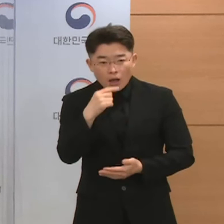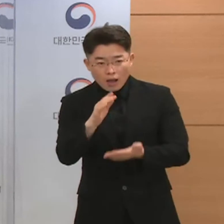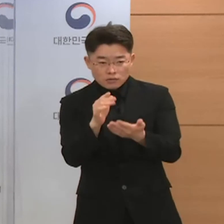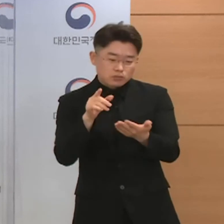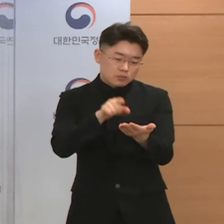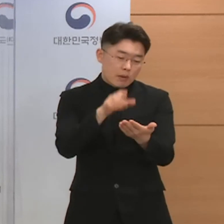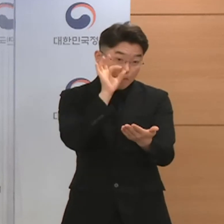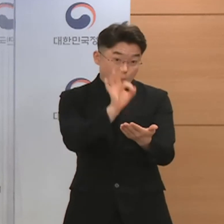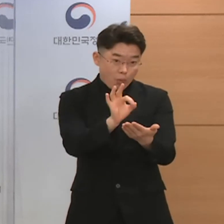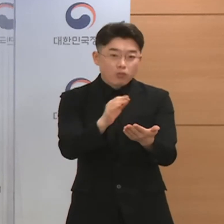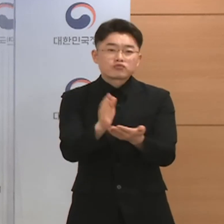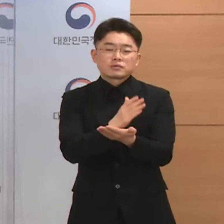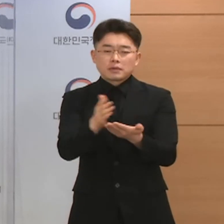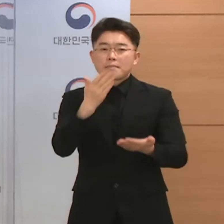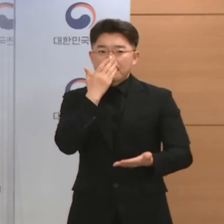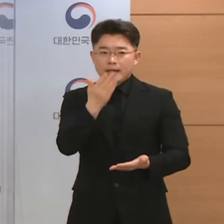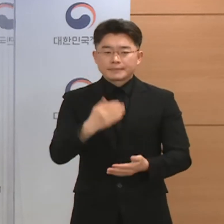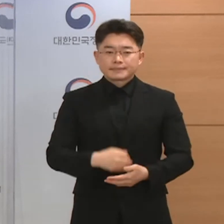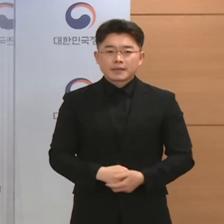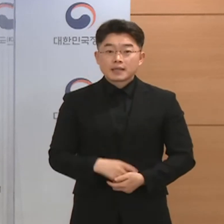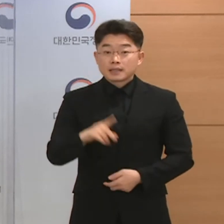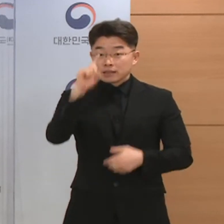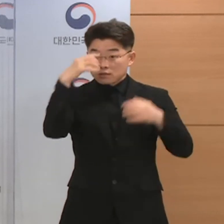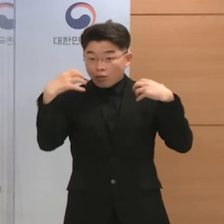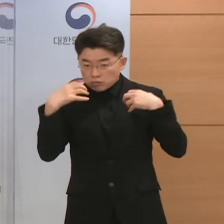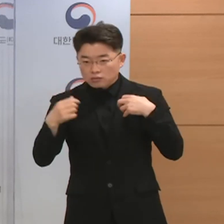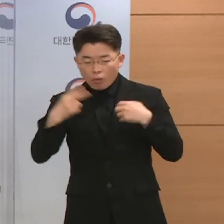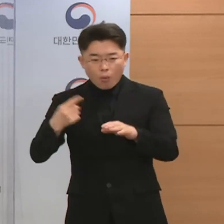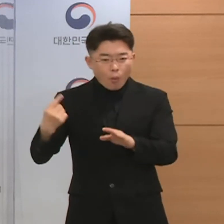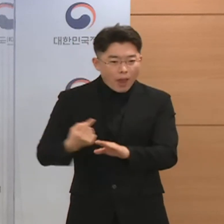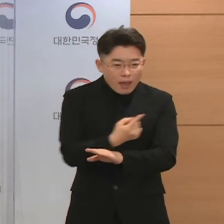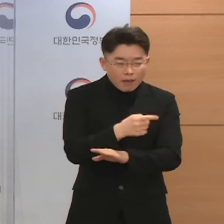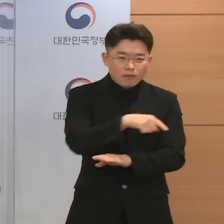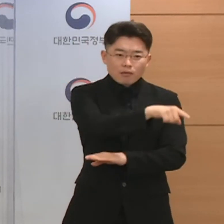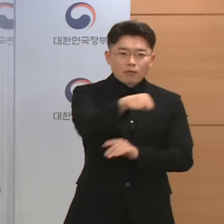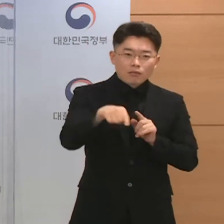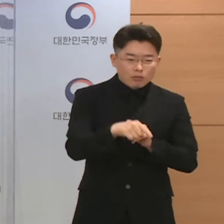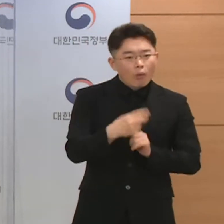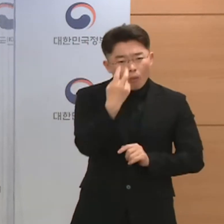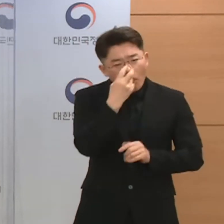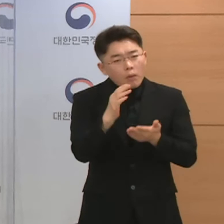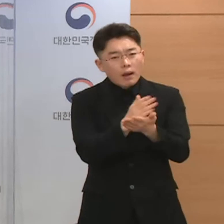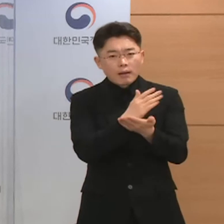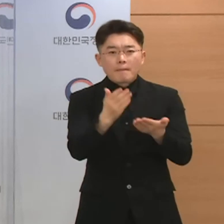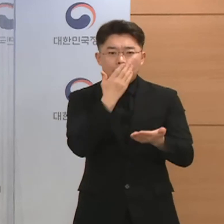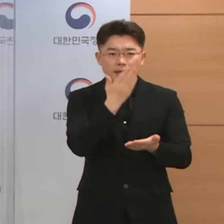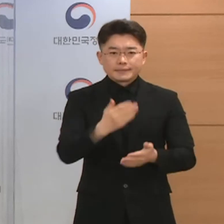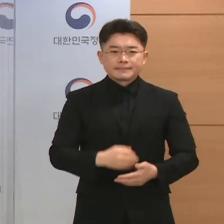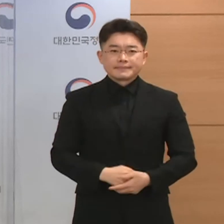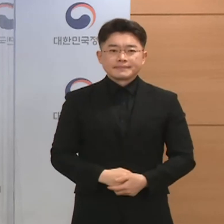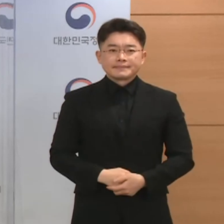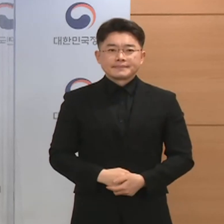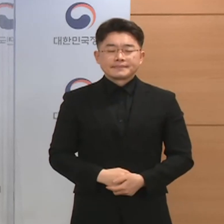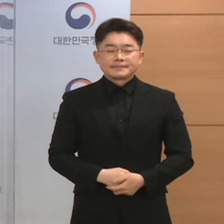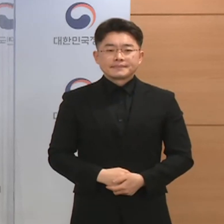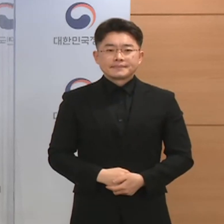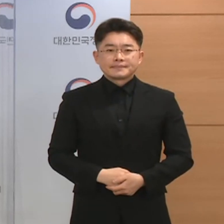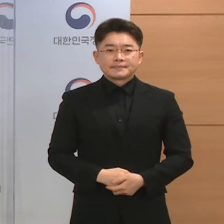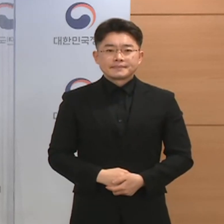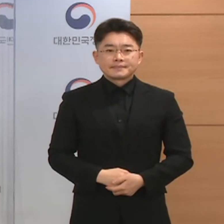아니라 민간에서 확인할 수 있도록 하기 위한 조치들입니다. 이와 함께 이